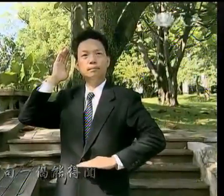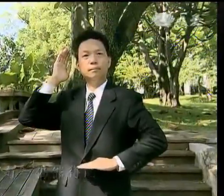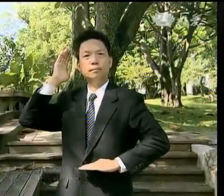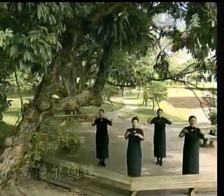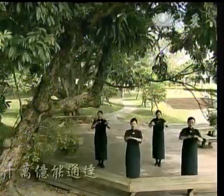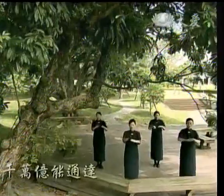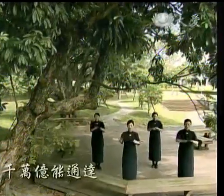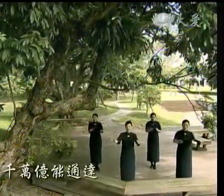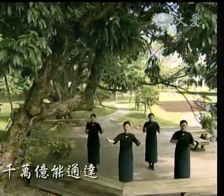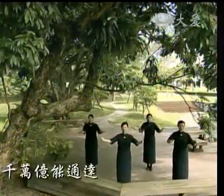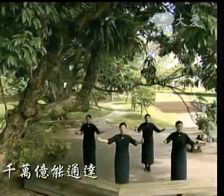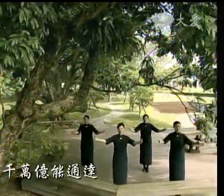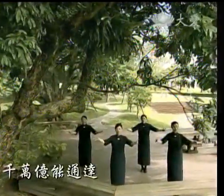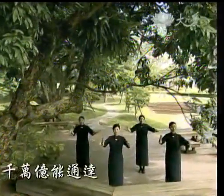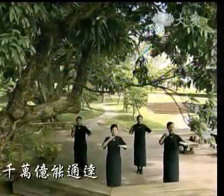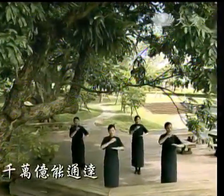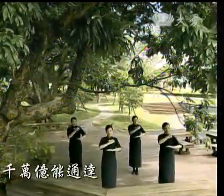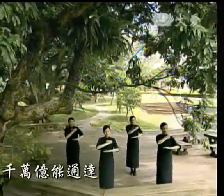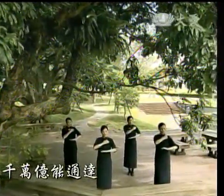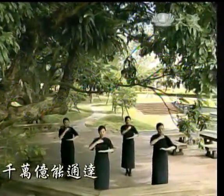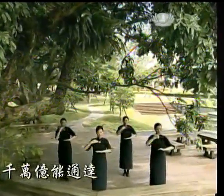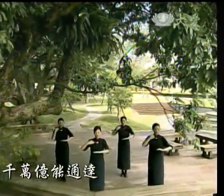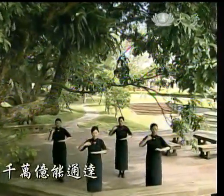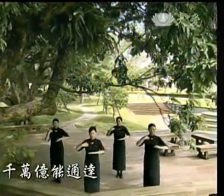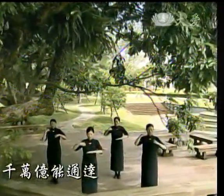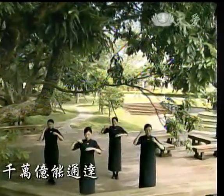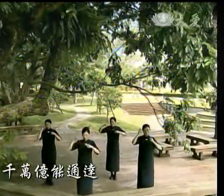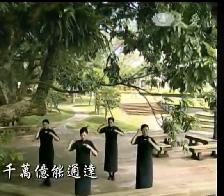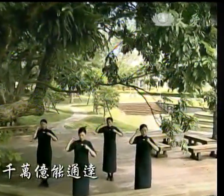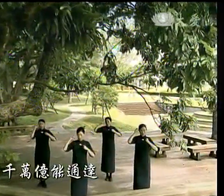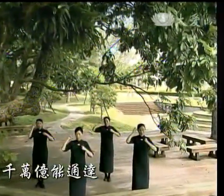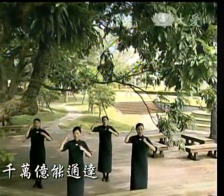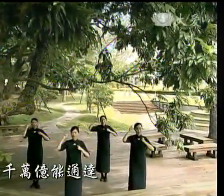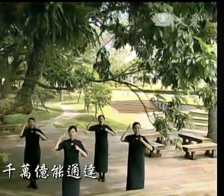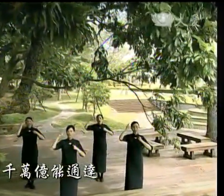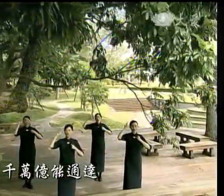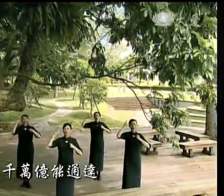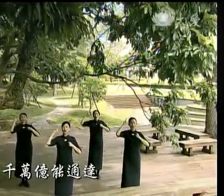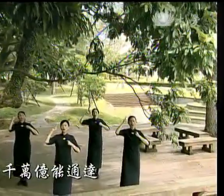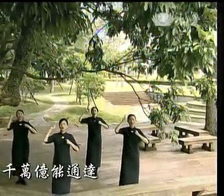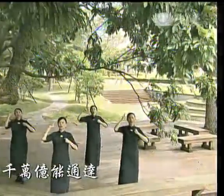百千万亿能通达。